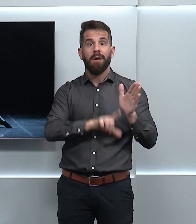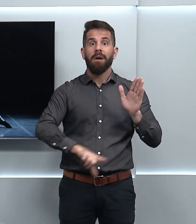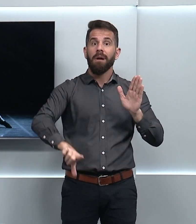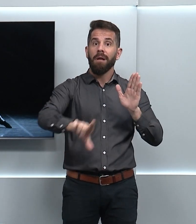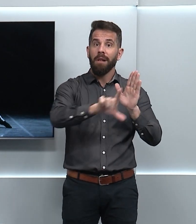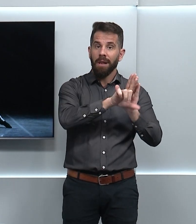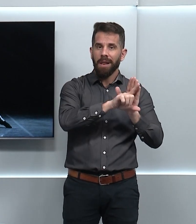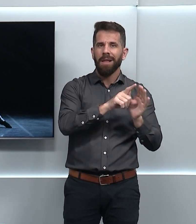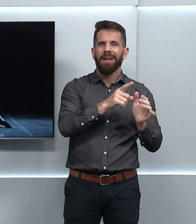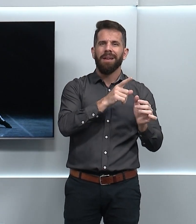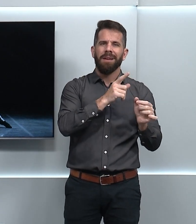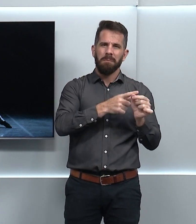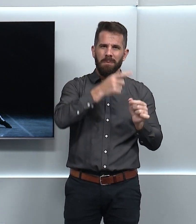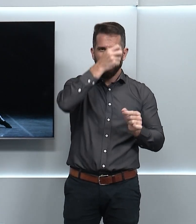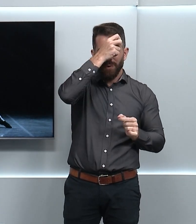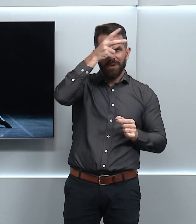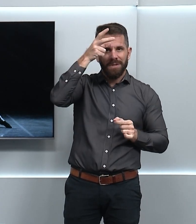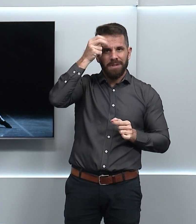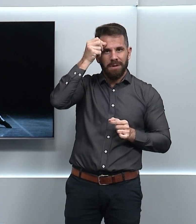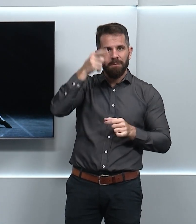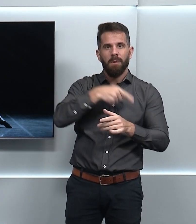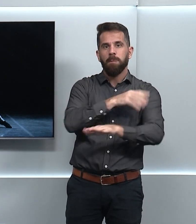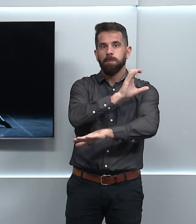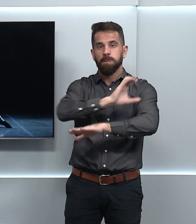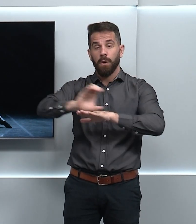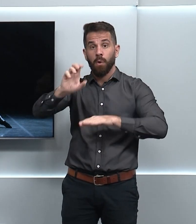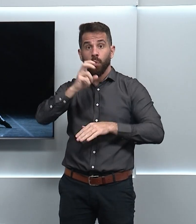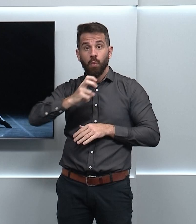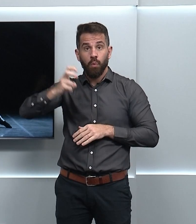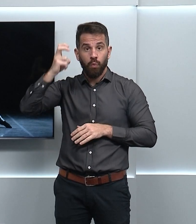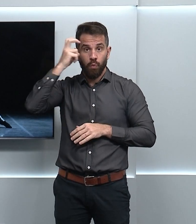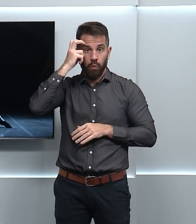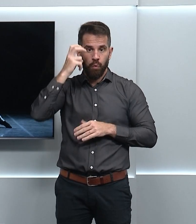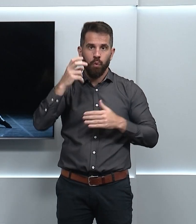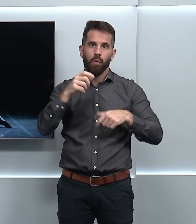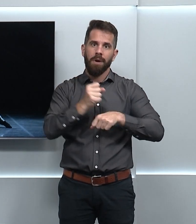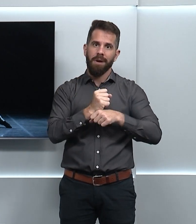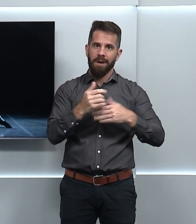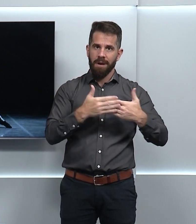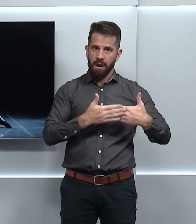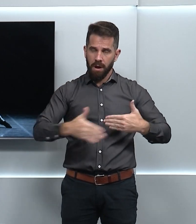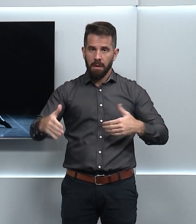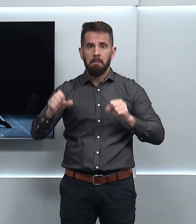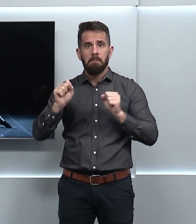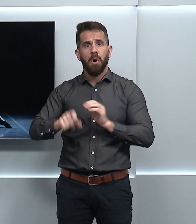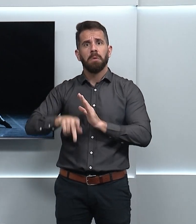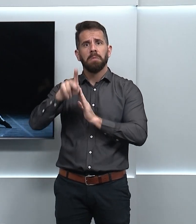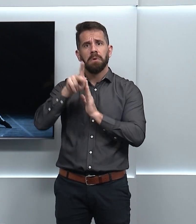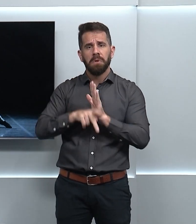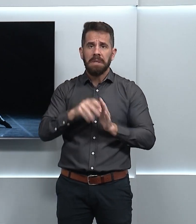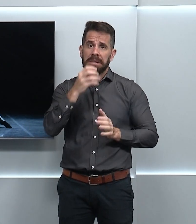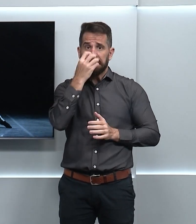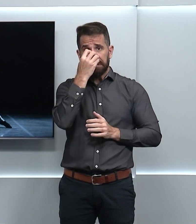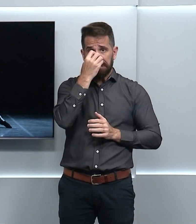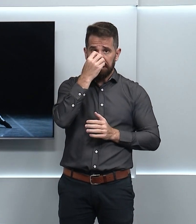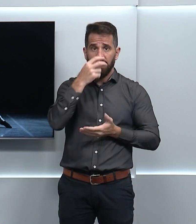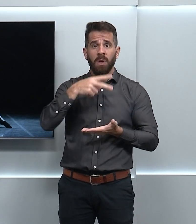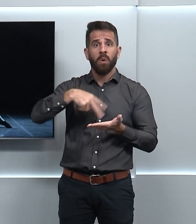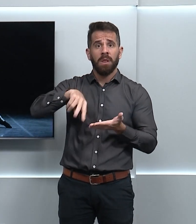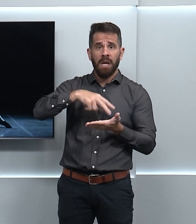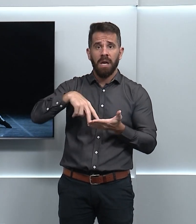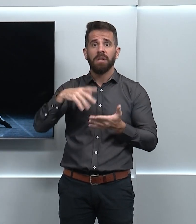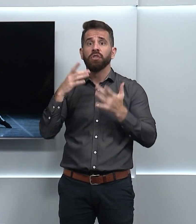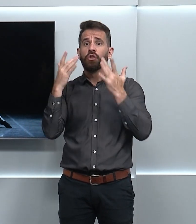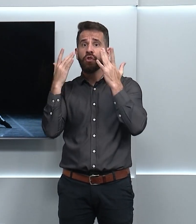Cultura 2024. Podem concorrer projetos das modalidades circo, dança,